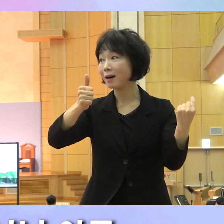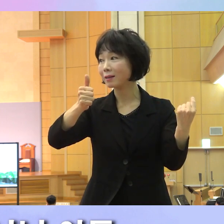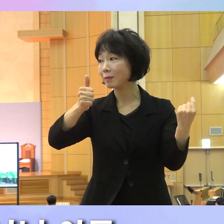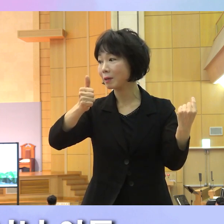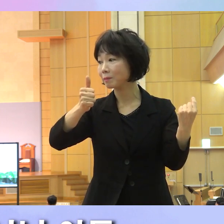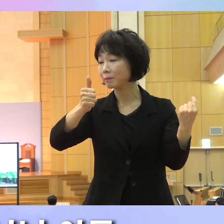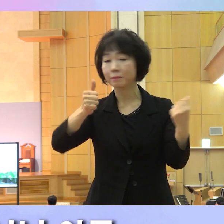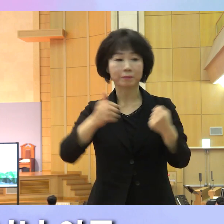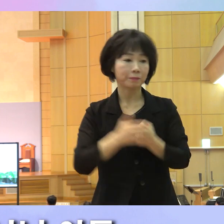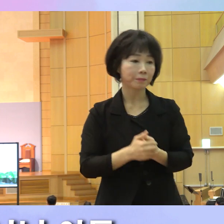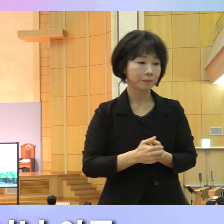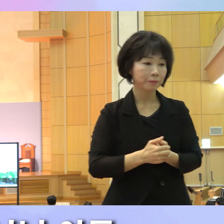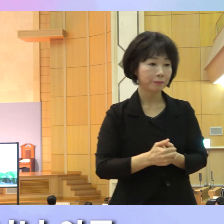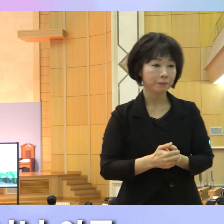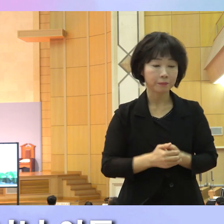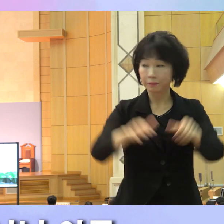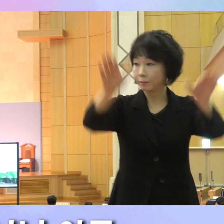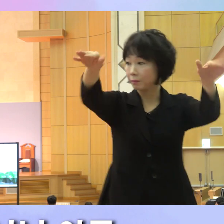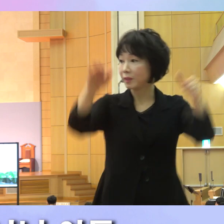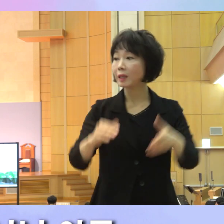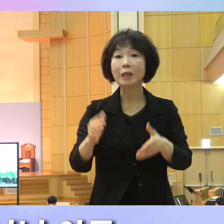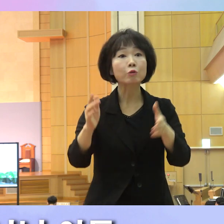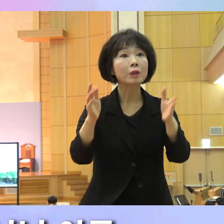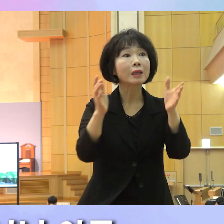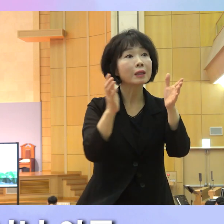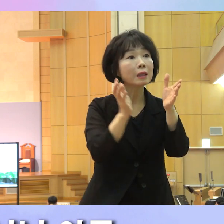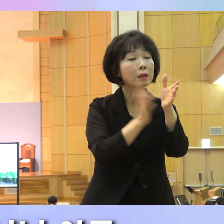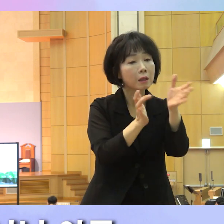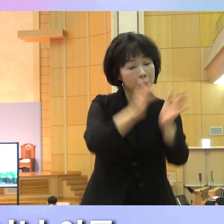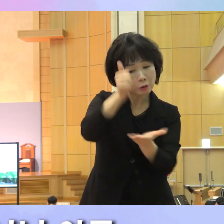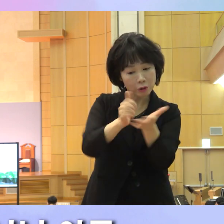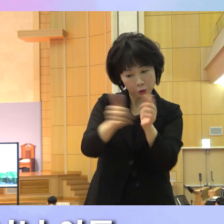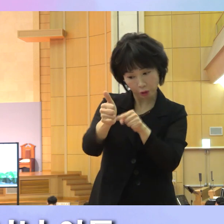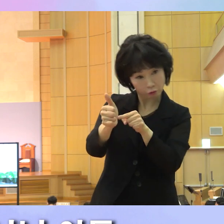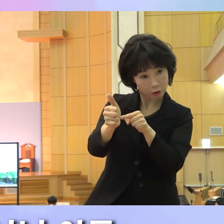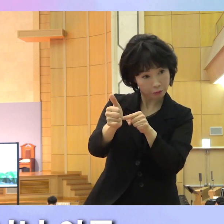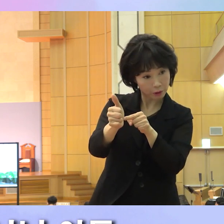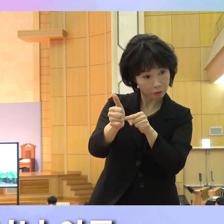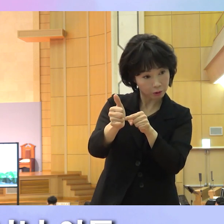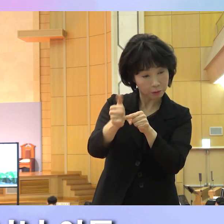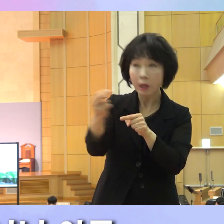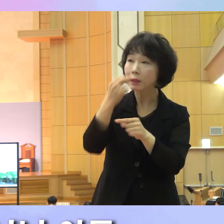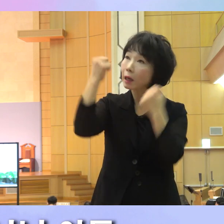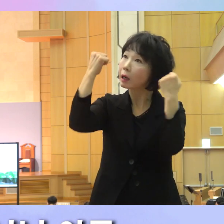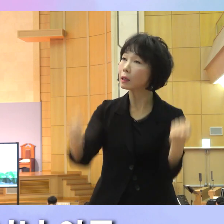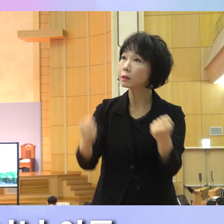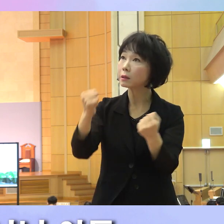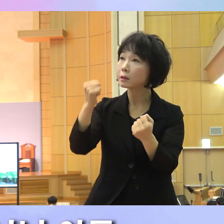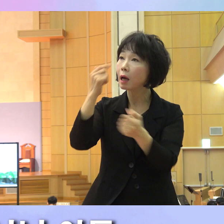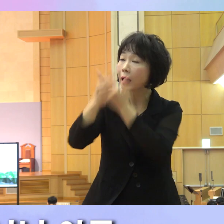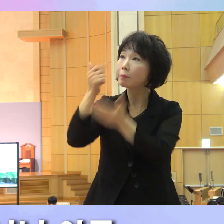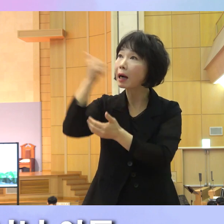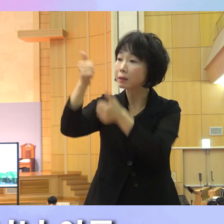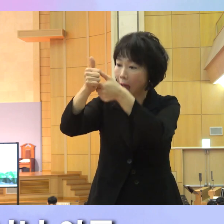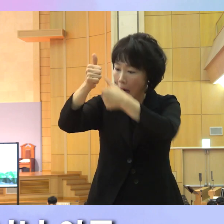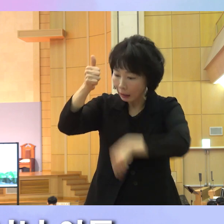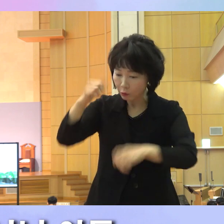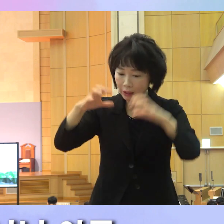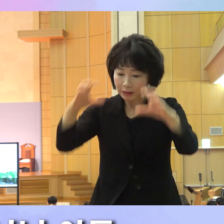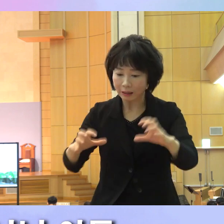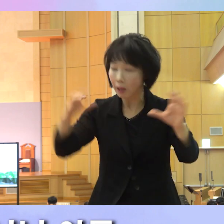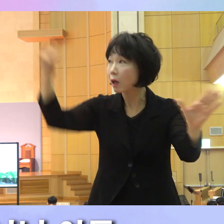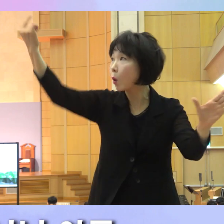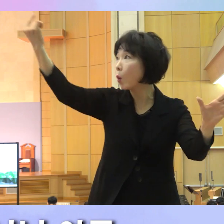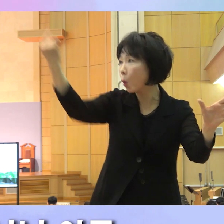그러니까 예수님은 살아계신 하나님이 하나님의 아들로 이